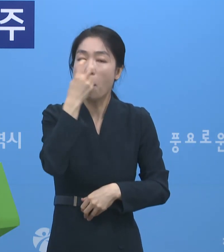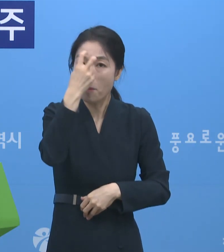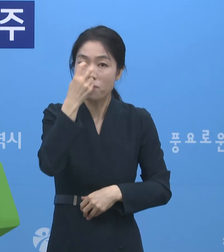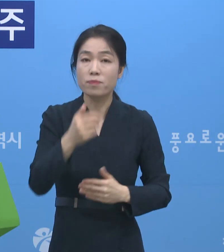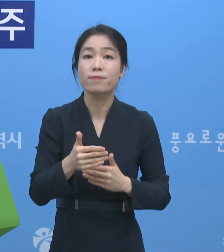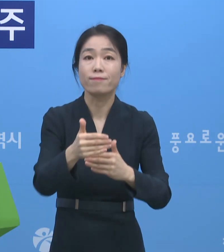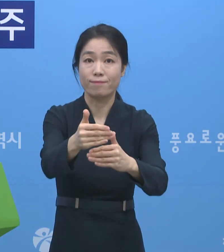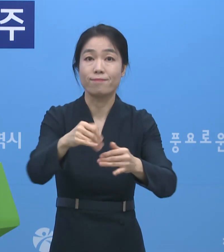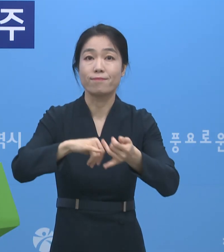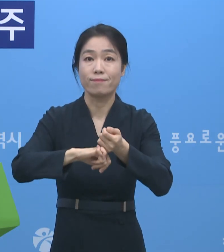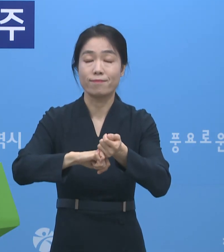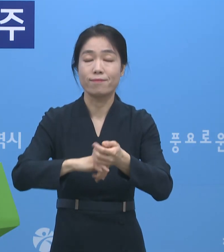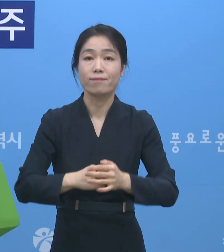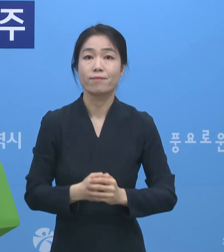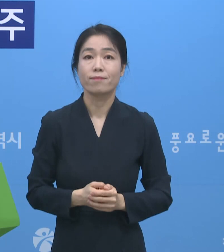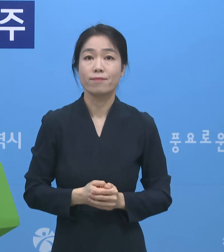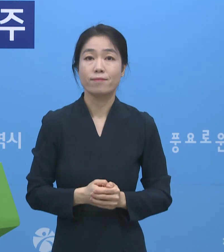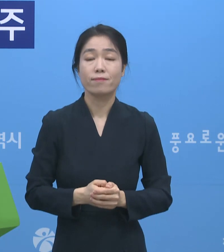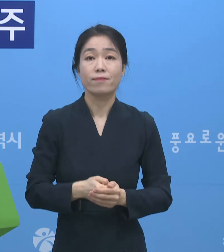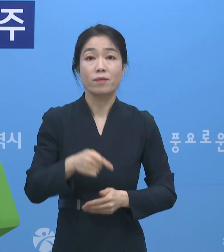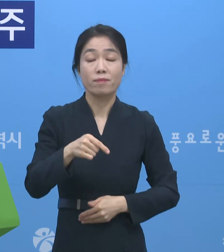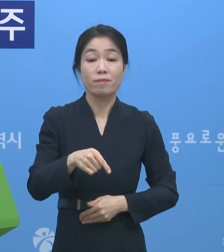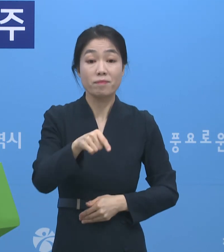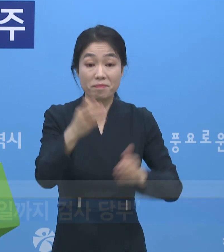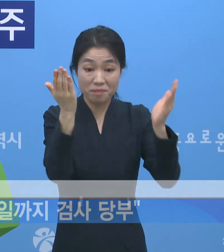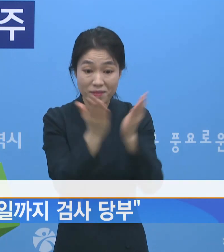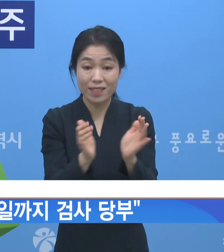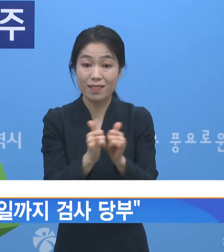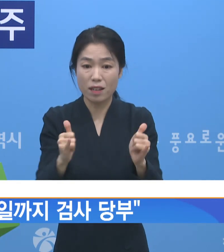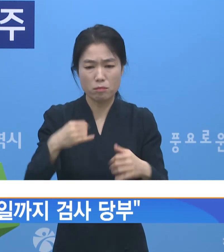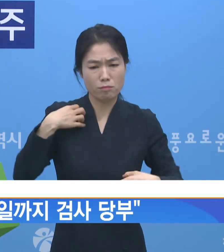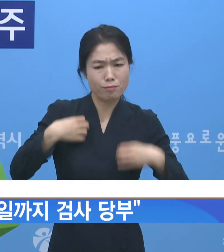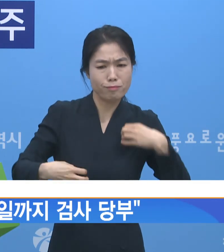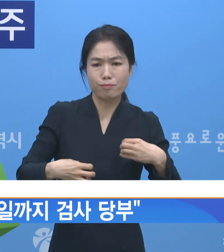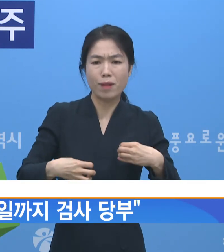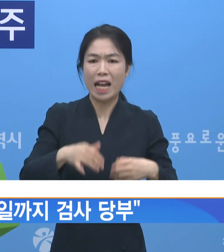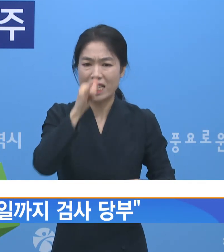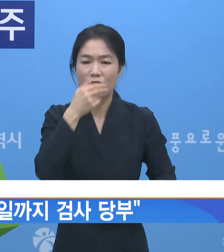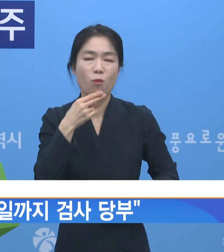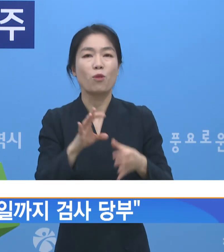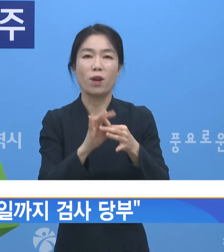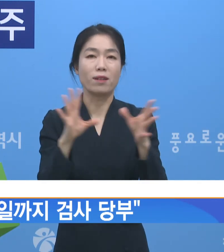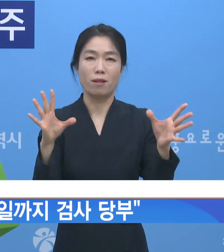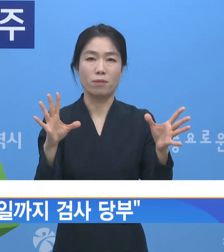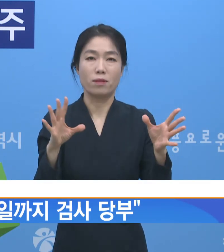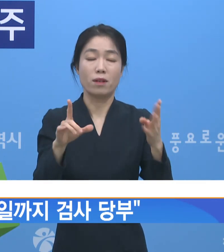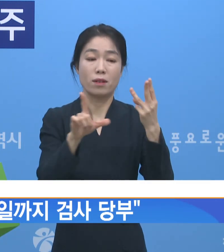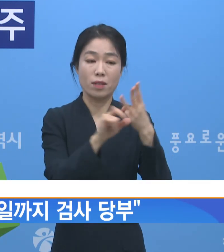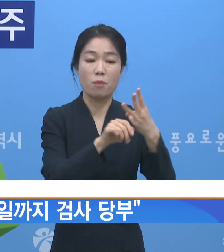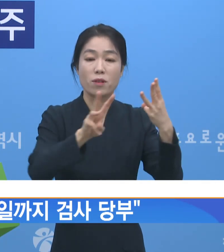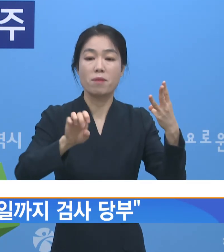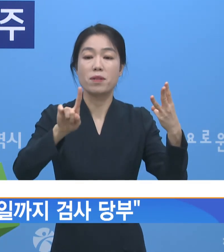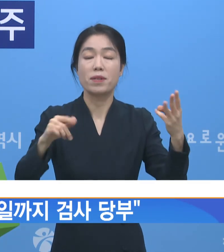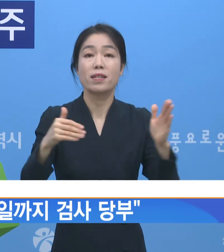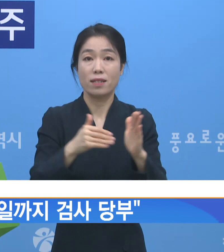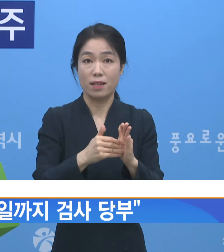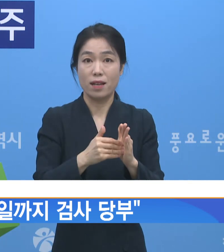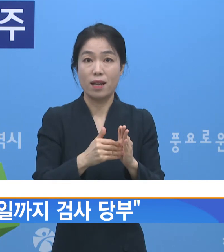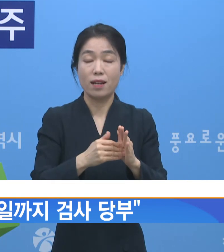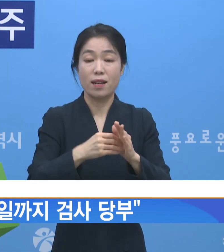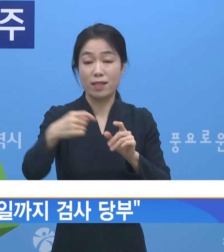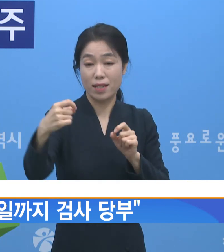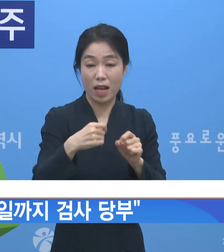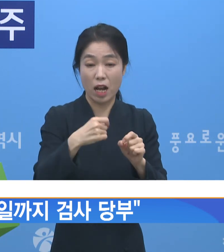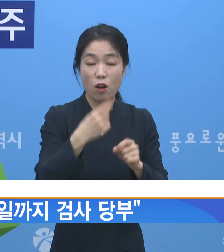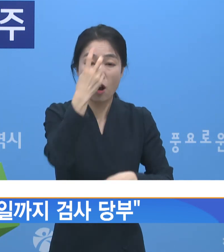진단검사를 실시하겠습니다. 해당 근로자들은 증상 유무에 상관없이 3월 31일까지